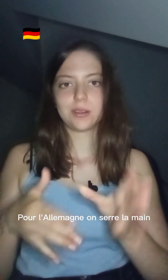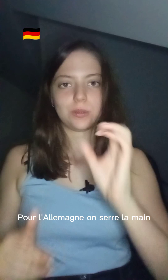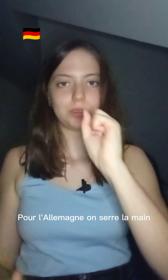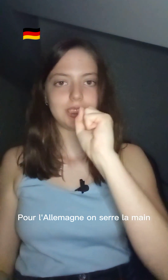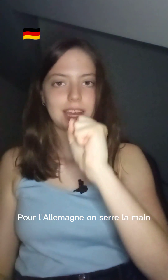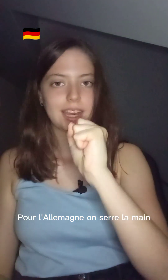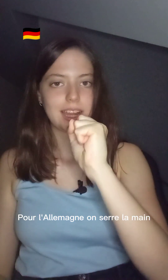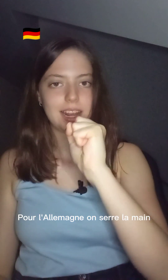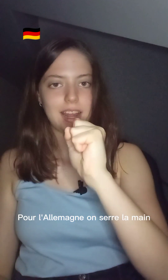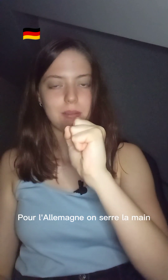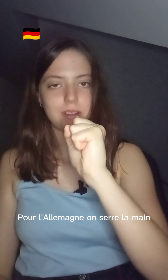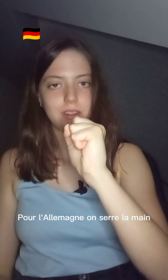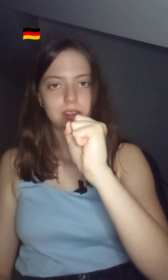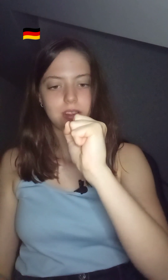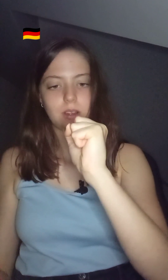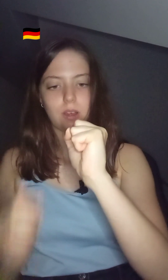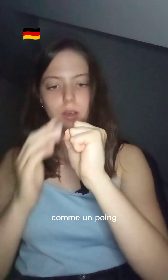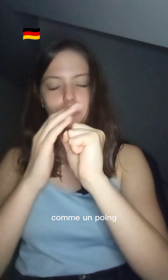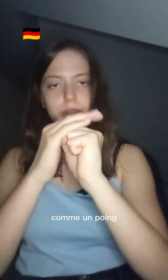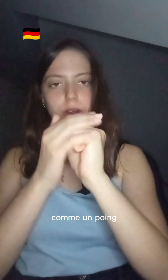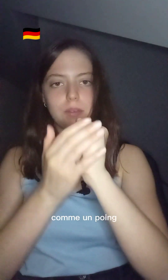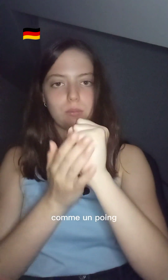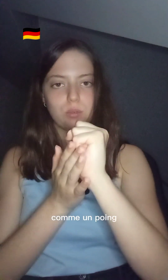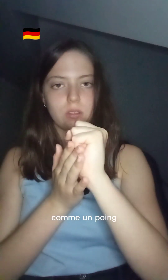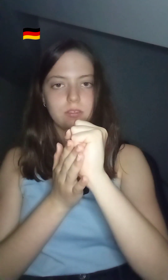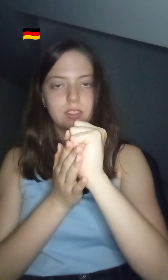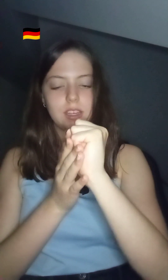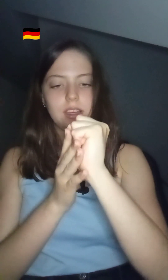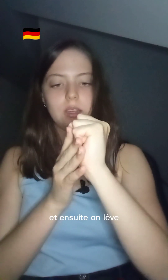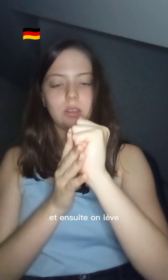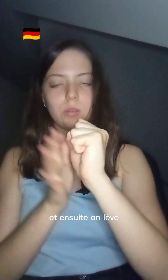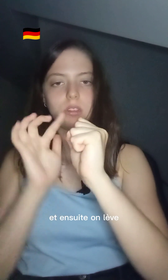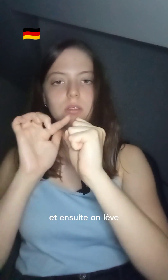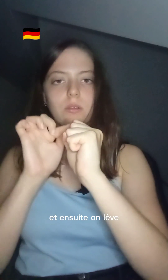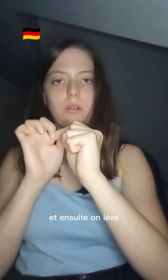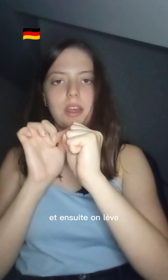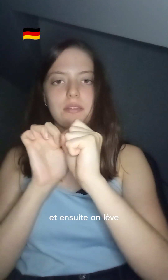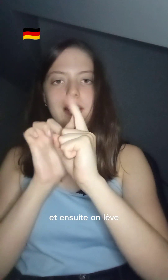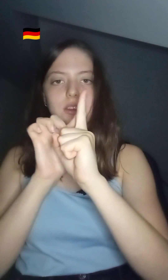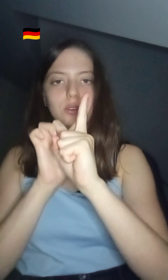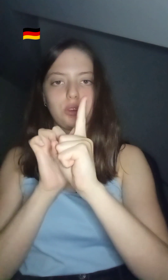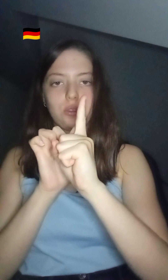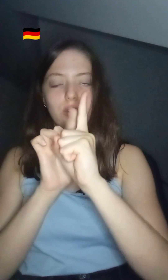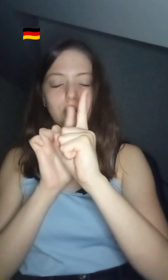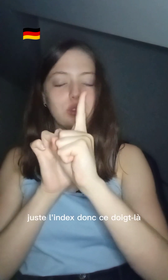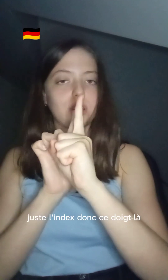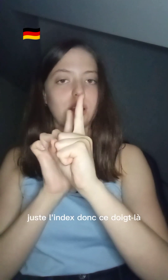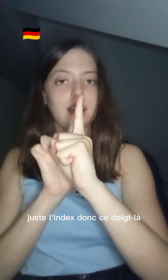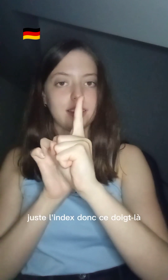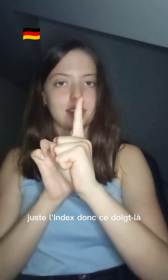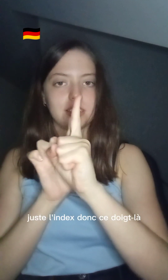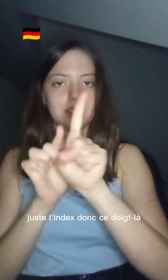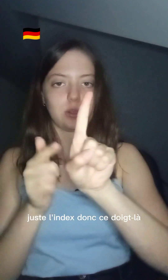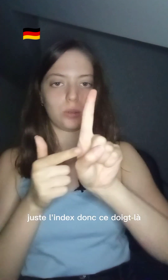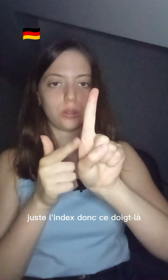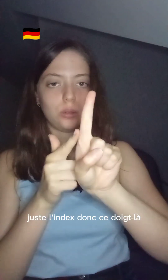on serre la main comme un poing et ensuite on lève juste l'index, donc ce